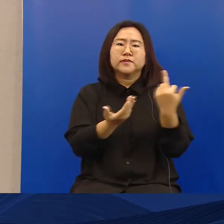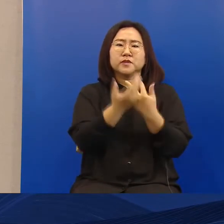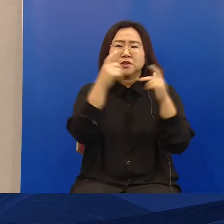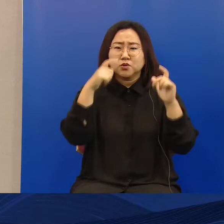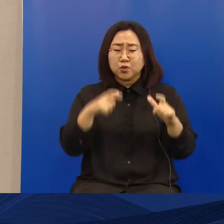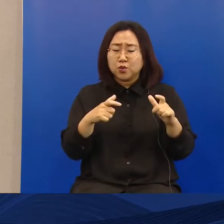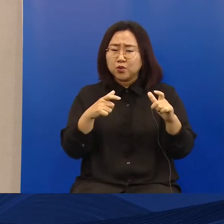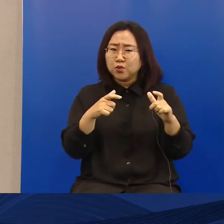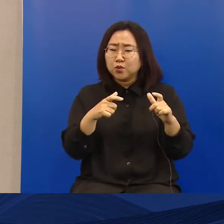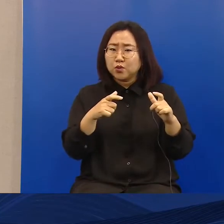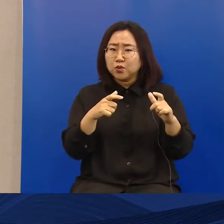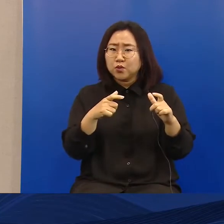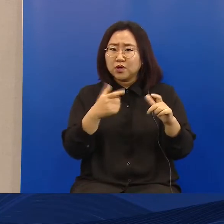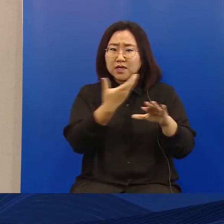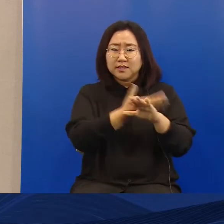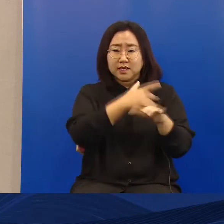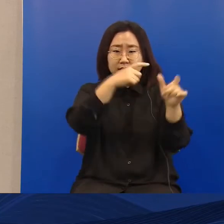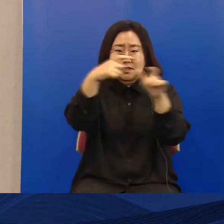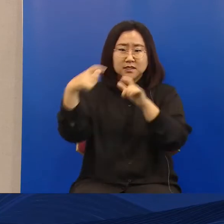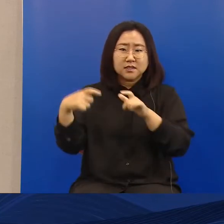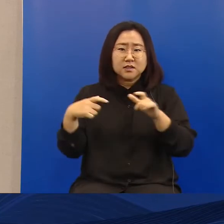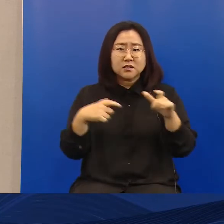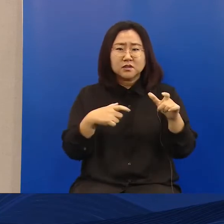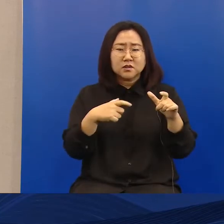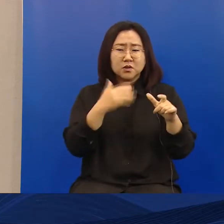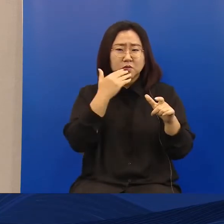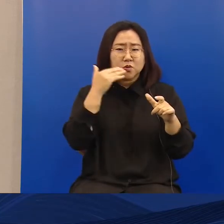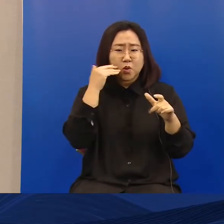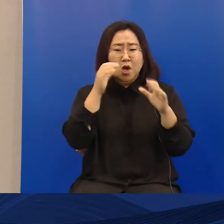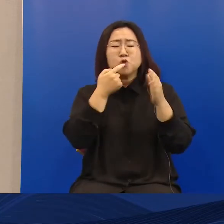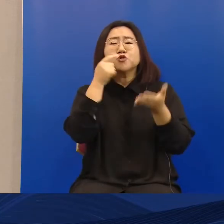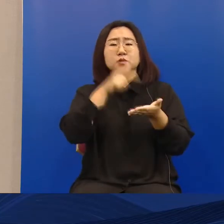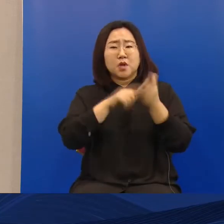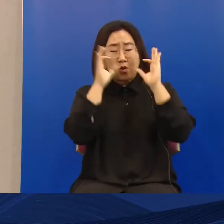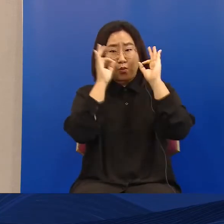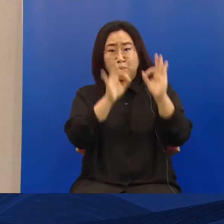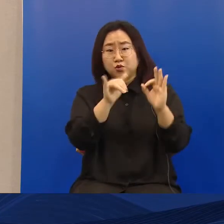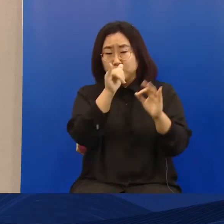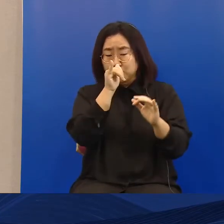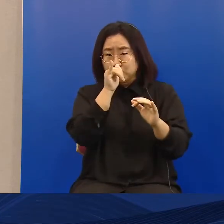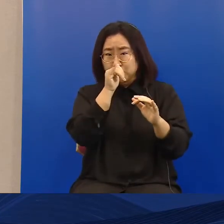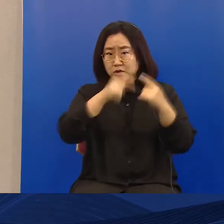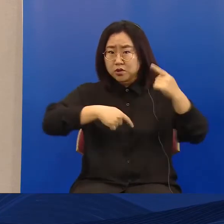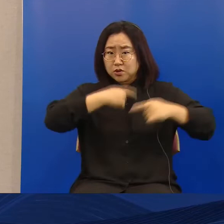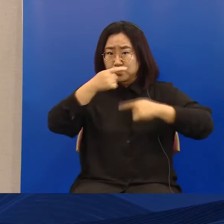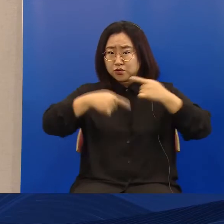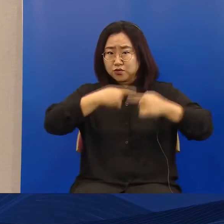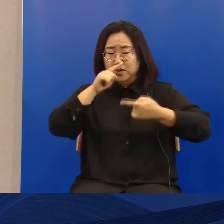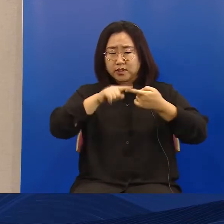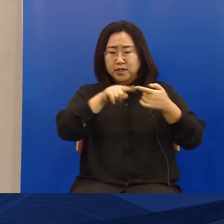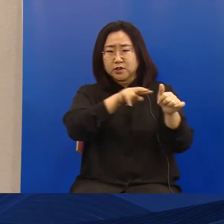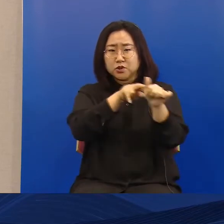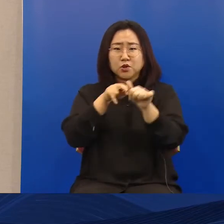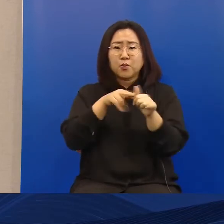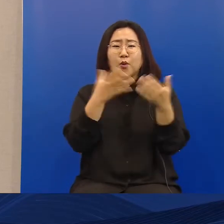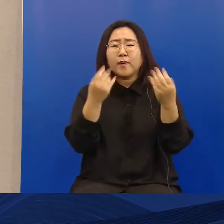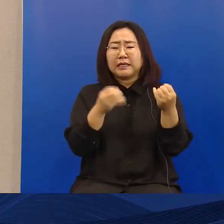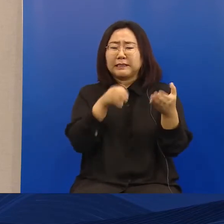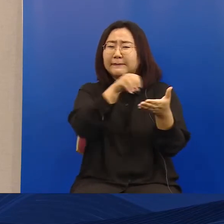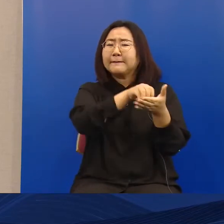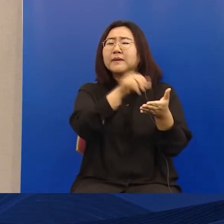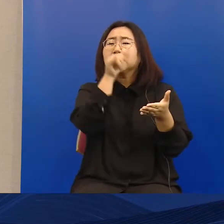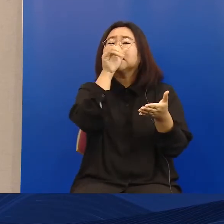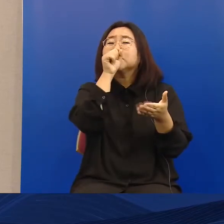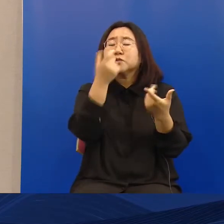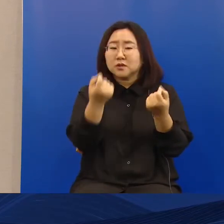자주 보는데요. 다른 지역에 있는 농인들도 쉽게 볼 수 있도록 그 수어에 대한 정보가 좀 많이 있었으면 좋겠다는